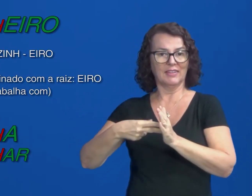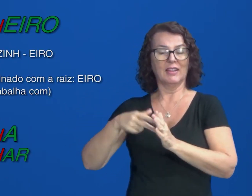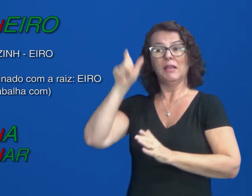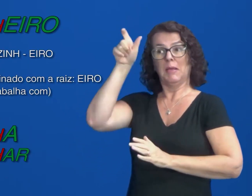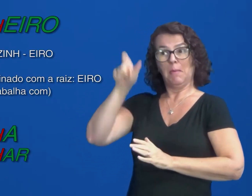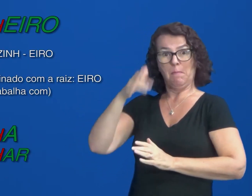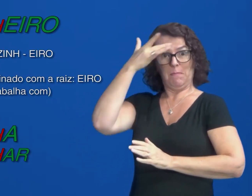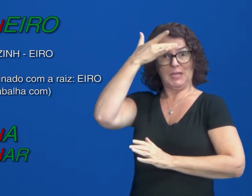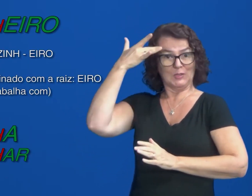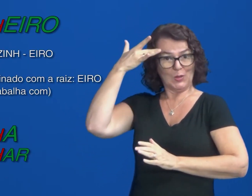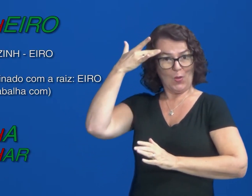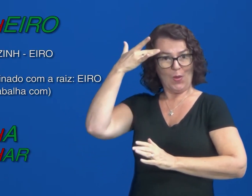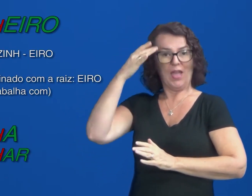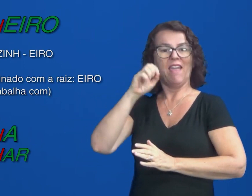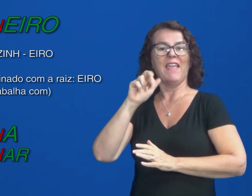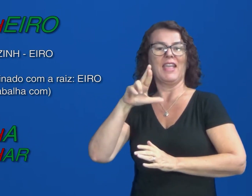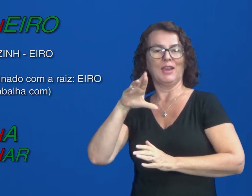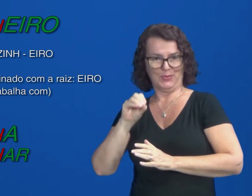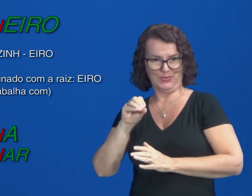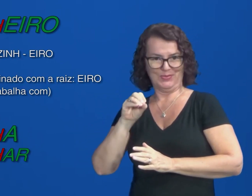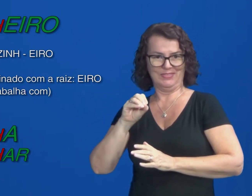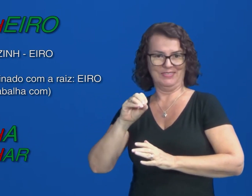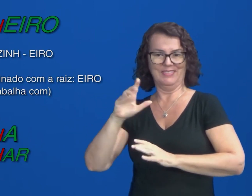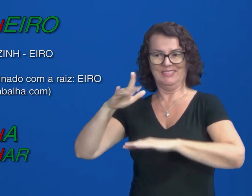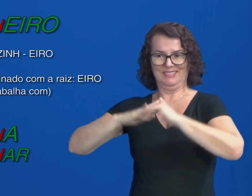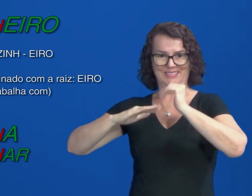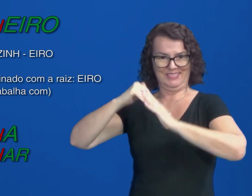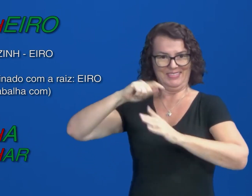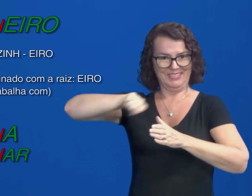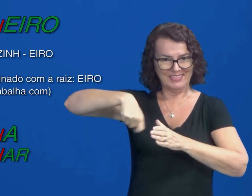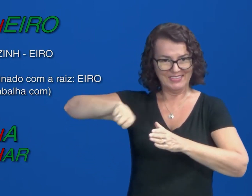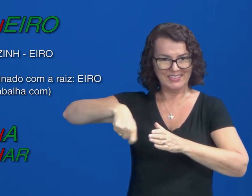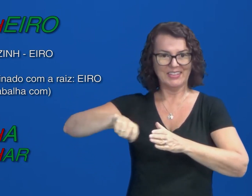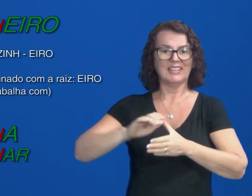um outro significado. Por exemplo, o eiro tem o significado de pessoa.